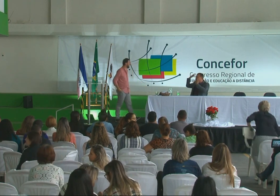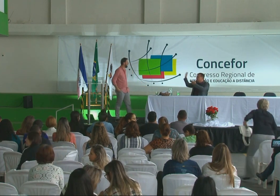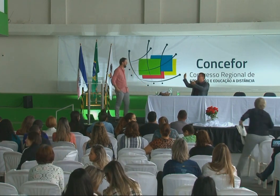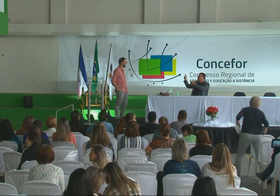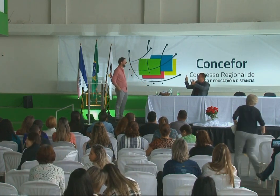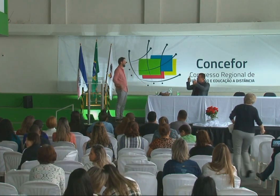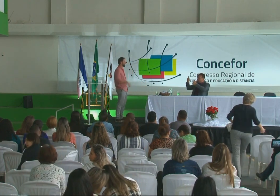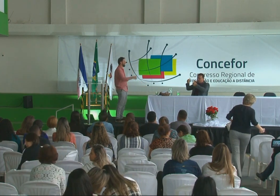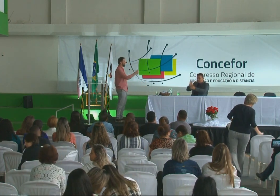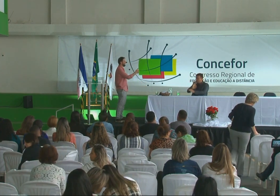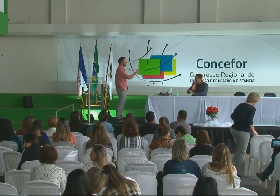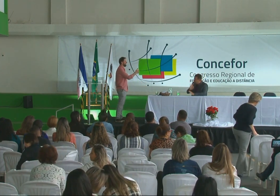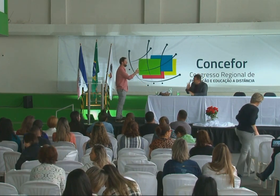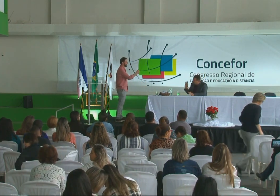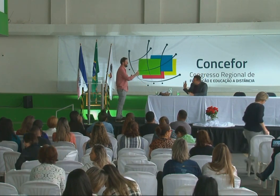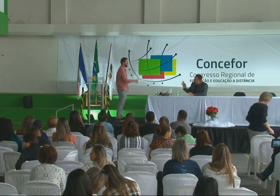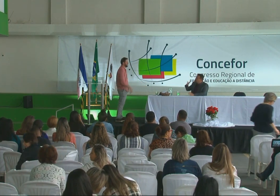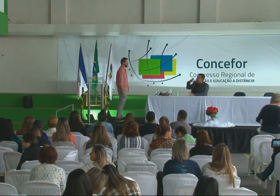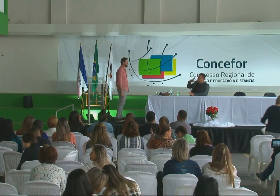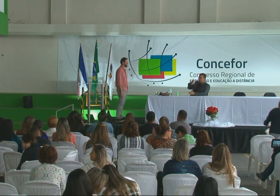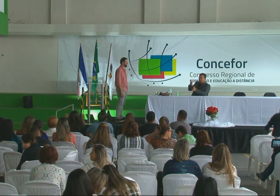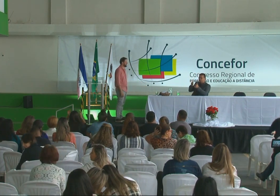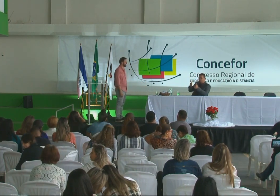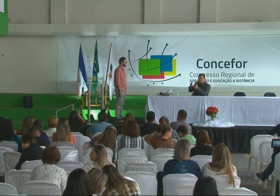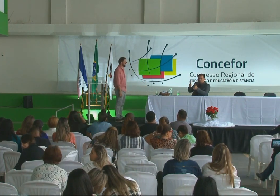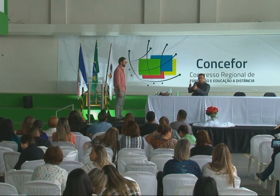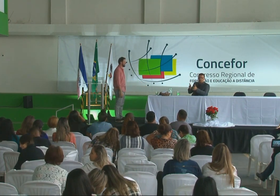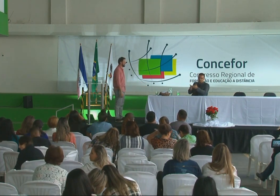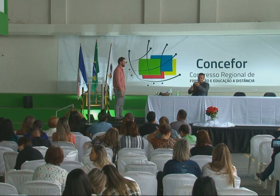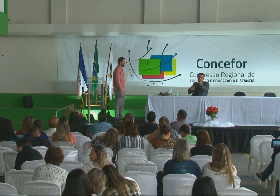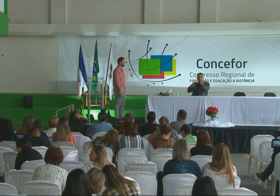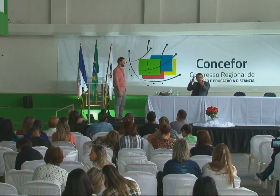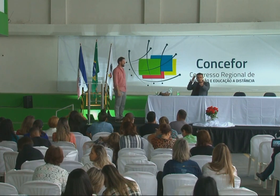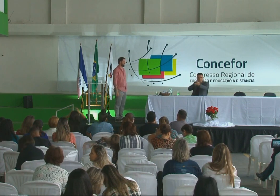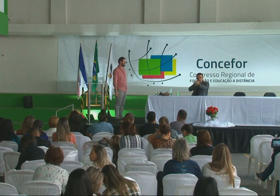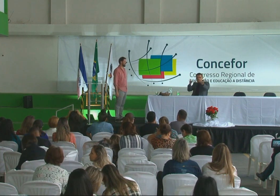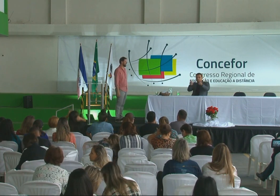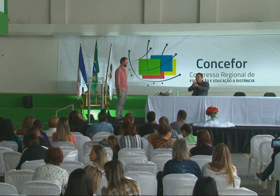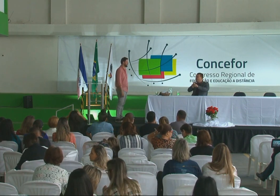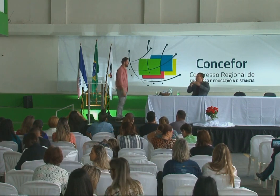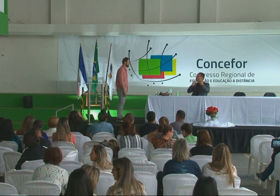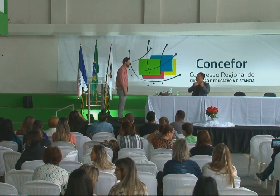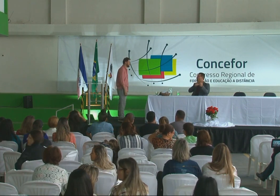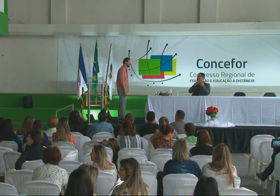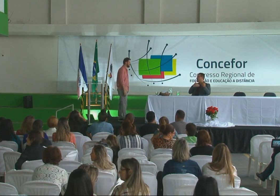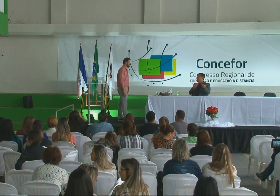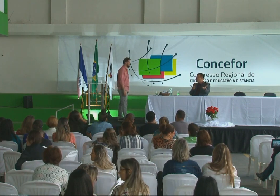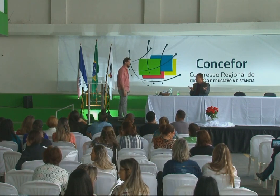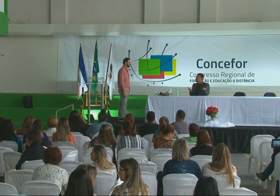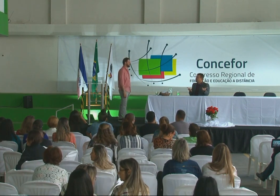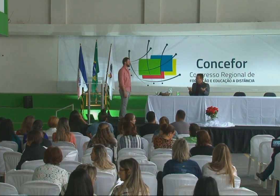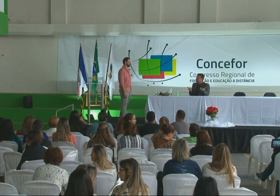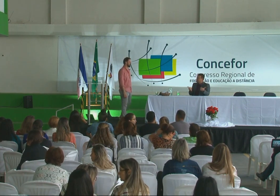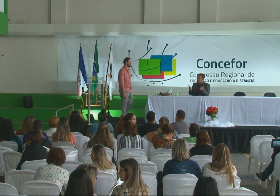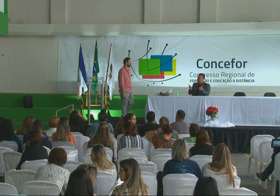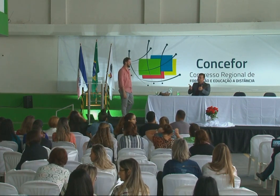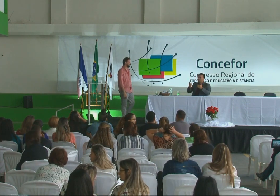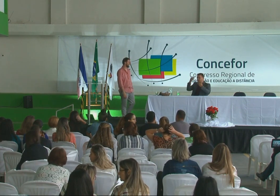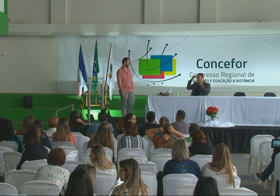sua fala, eu achei excelente a sua exposição, e eu vejo o pessoal que também gostou aqui. A gente tem muitos pontos nesse sentido,